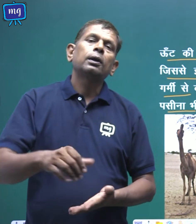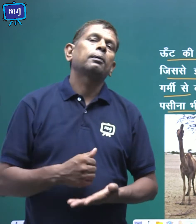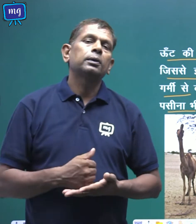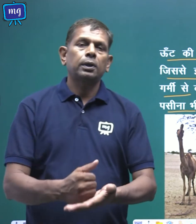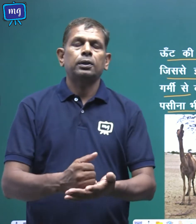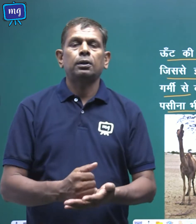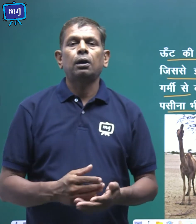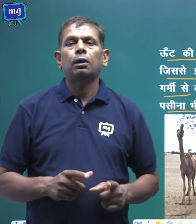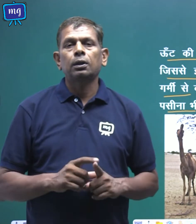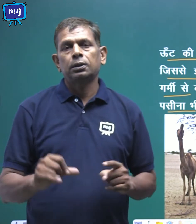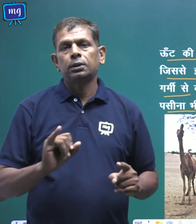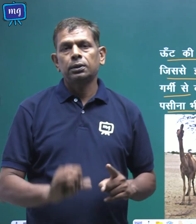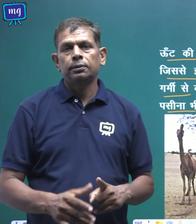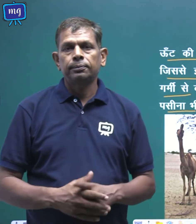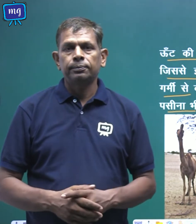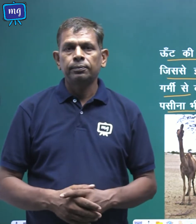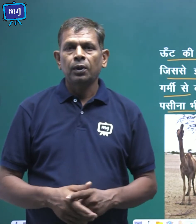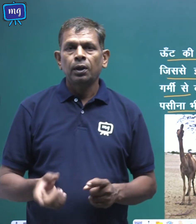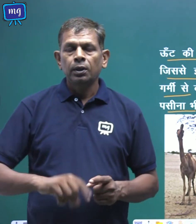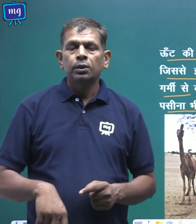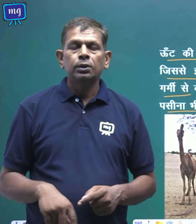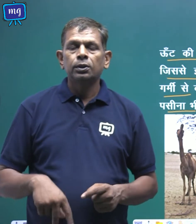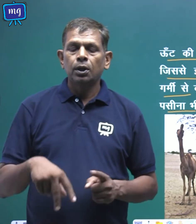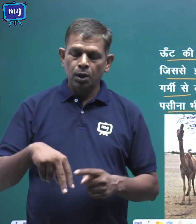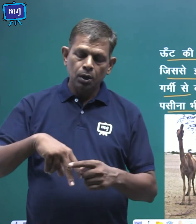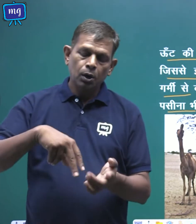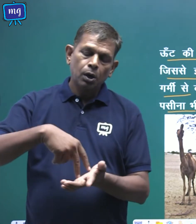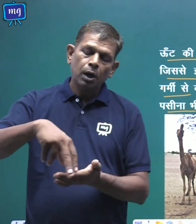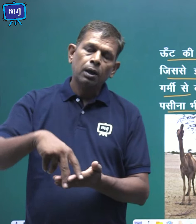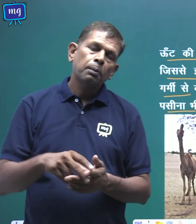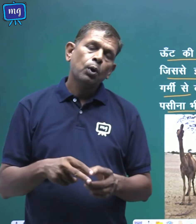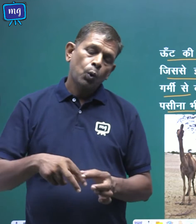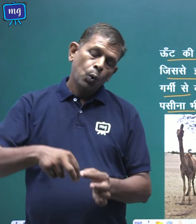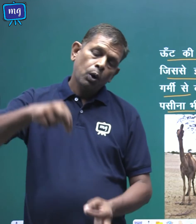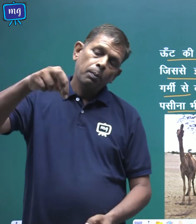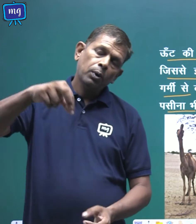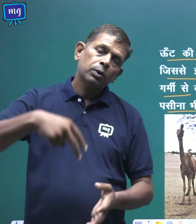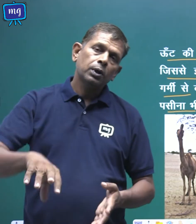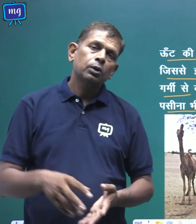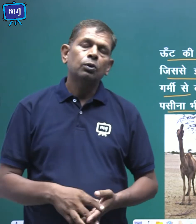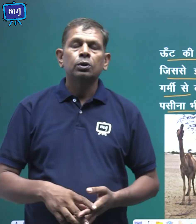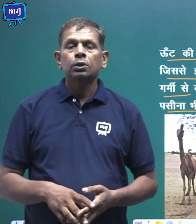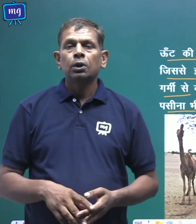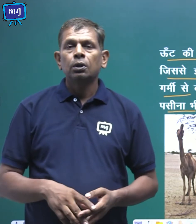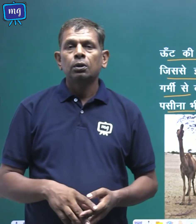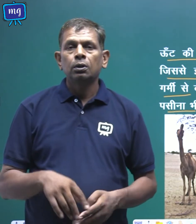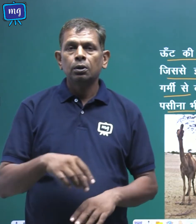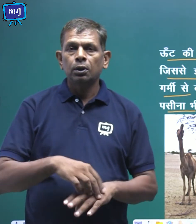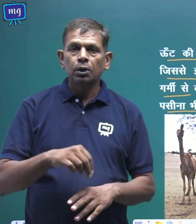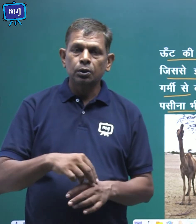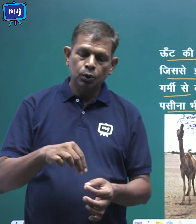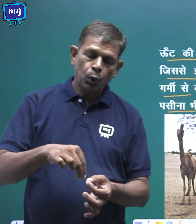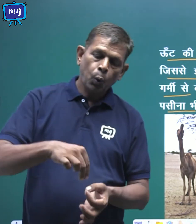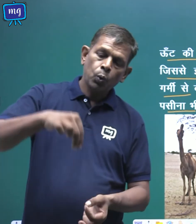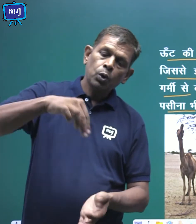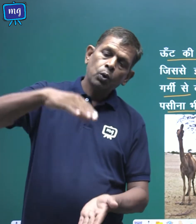सहायता करती हैं। इसकी टांगें भी लंबी होती हैं जो उसको रेत से ऊंचाई पर